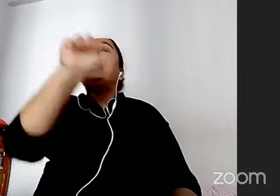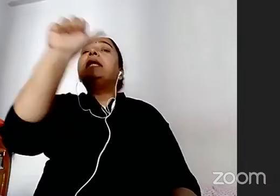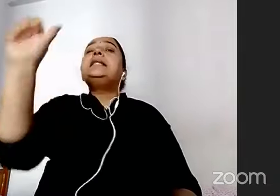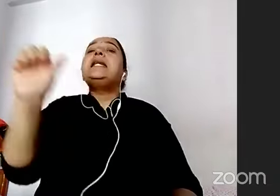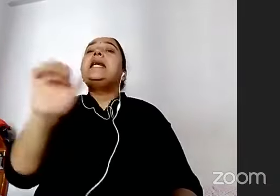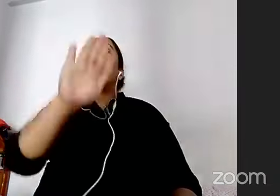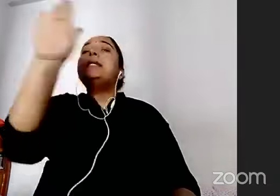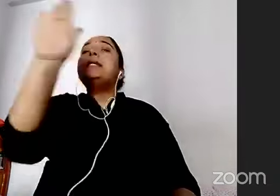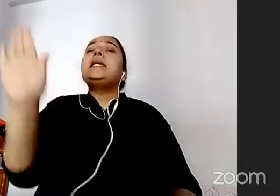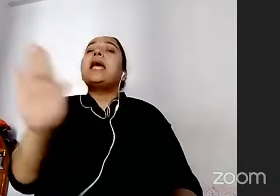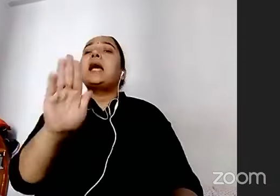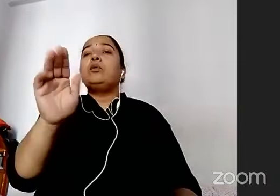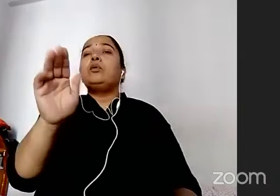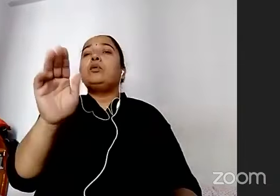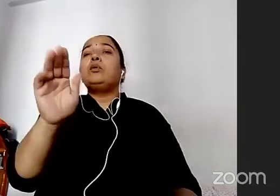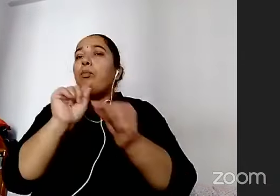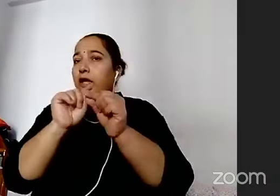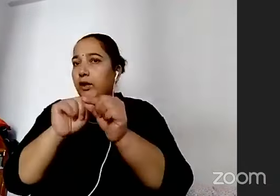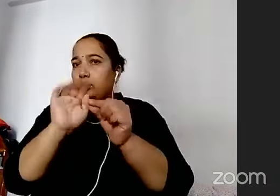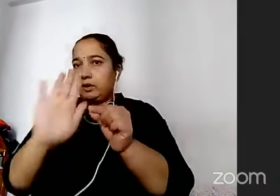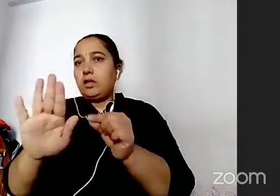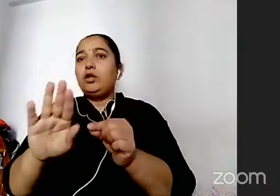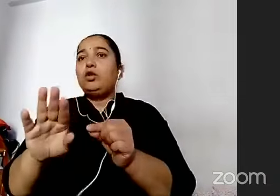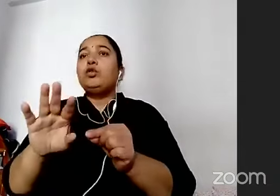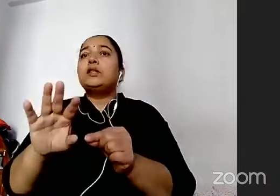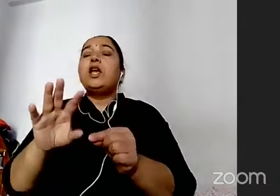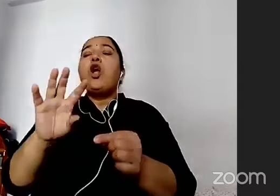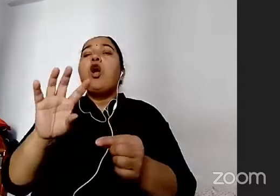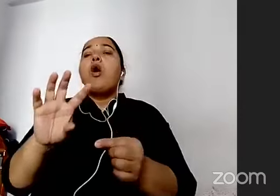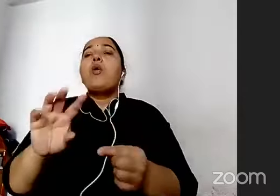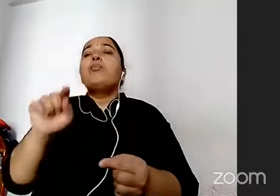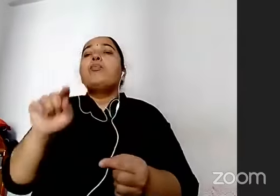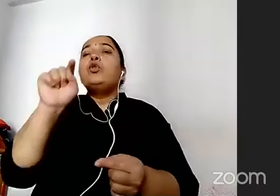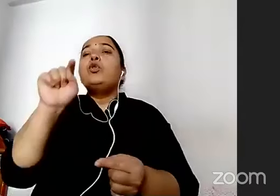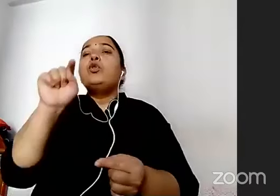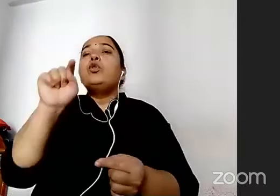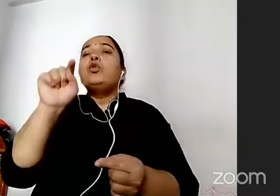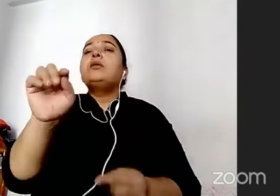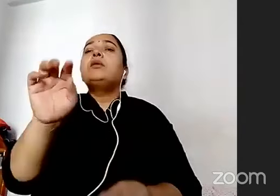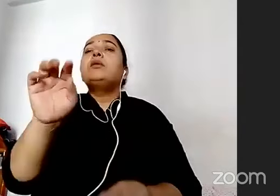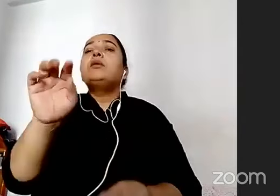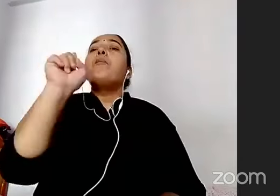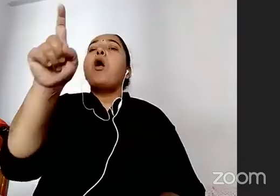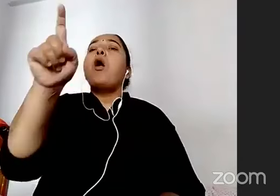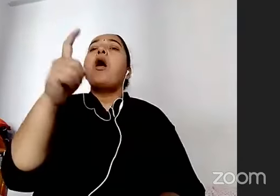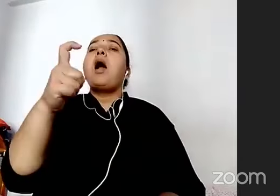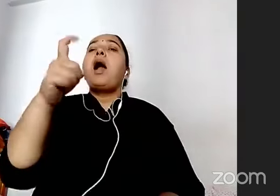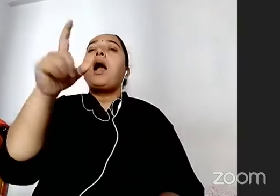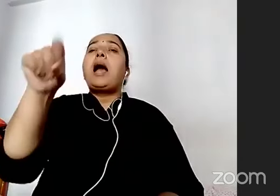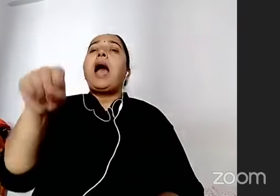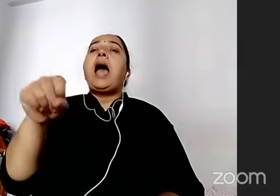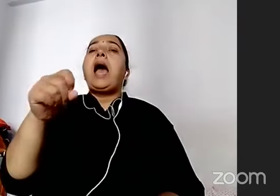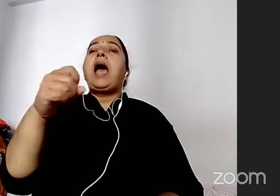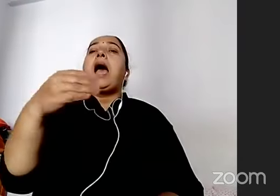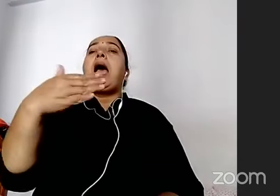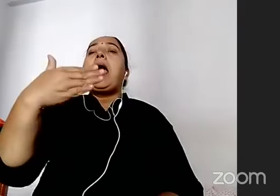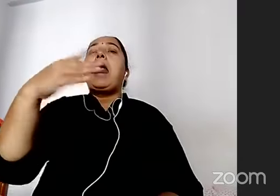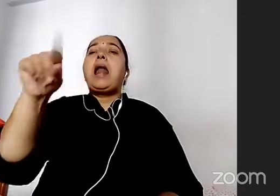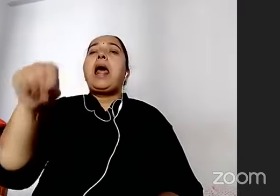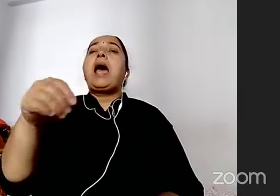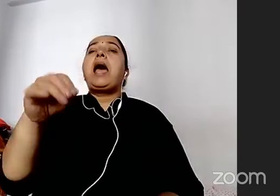लन्च हुँदैछ। एरो भन्ने संस्था जसले चाहिँ सेक्सुअल एन्ड रिप्रोडक्टिभ हेल्थ र राइट्समा नै काम गर्छ, उसले एउटा टपिक नै चाहिँ तपाईँको सेक्सुअलिटीमा